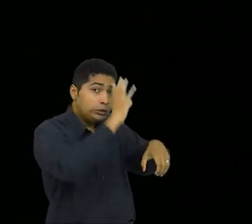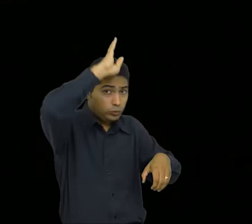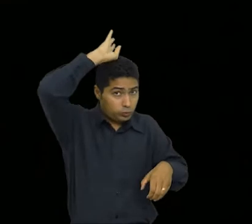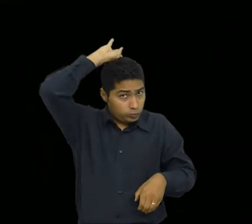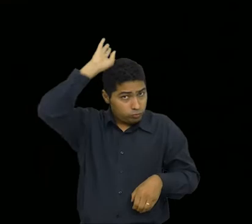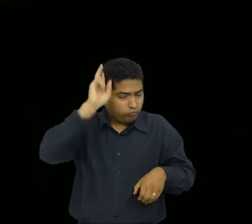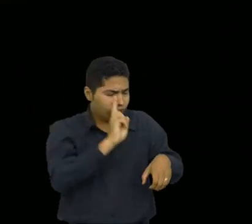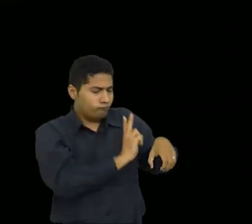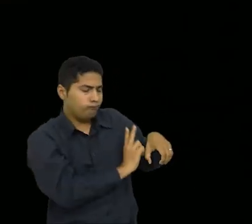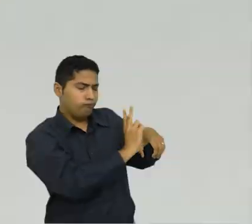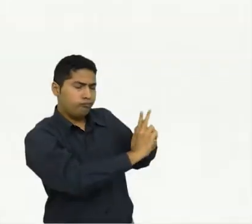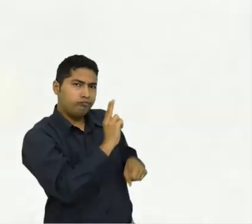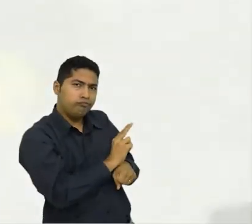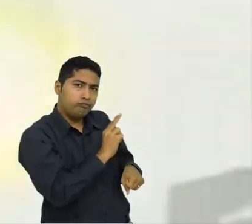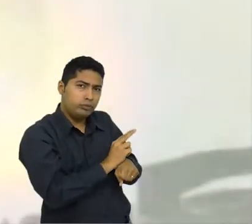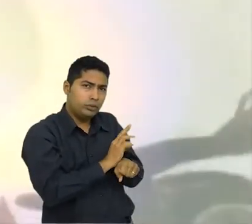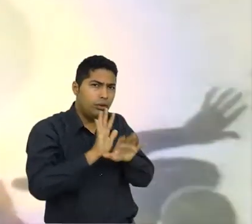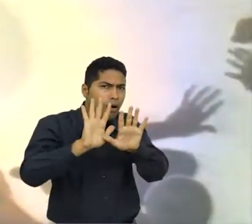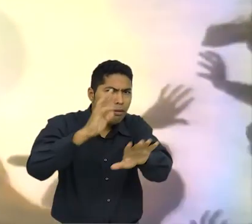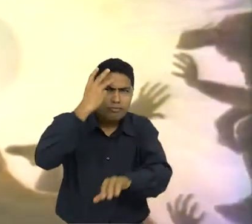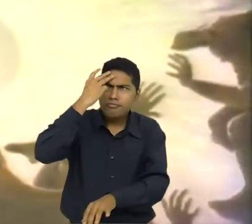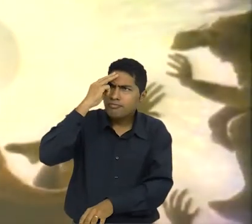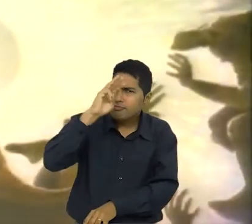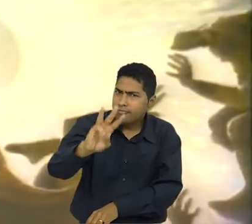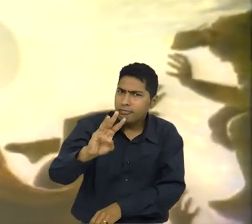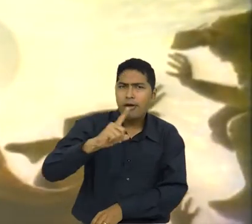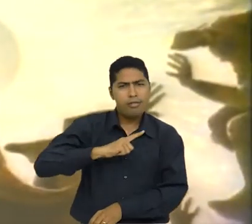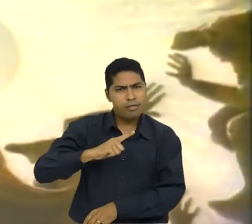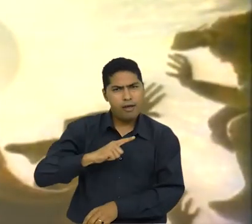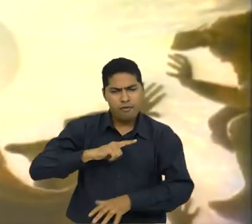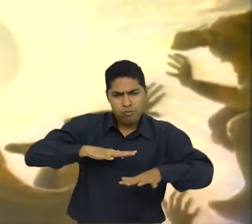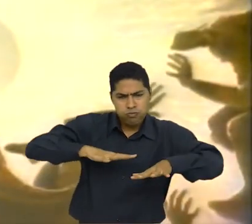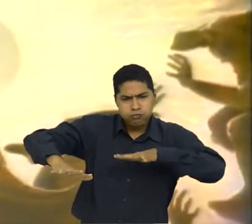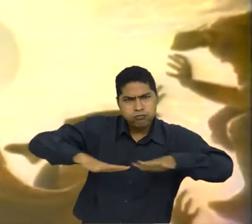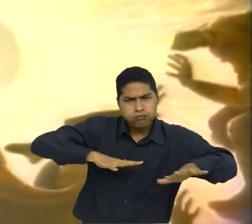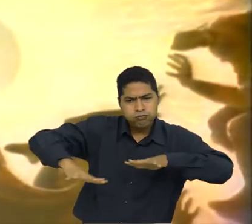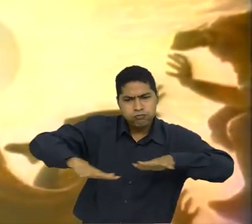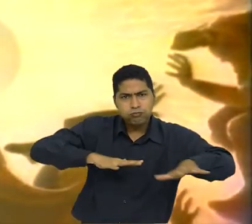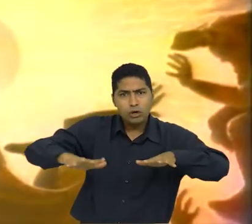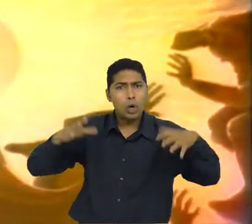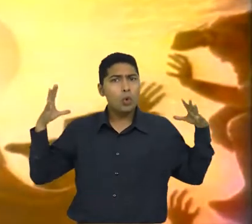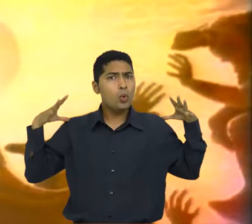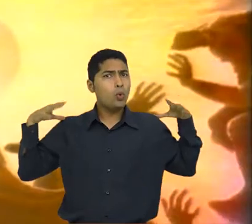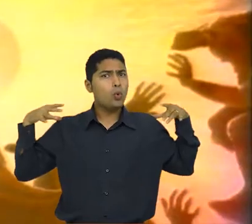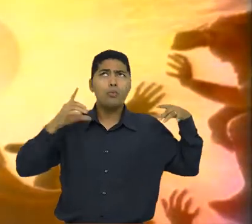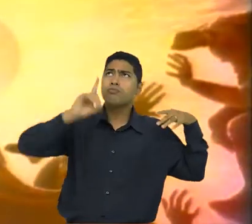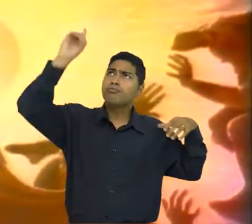3 dias depois, houve um tremor de terra e um anjo de Deus retirou a pedra que fechava a entrada do